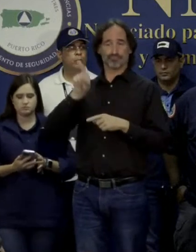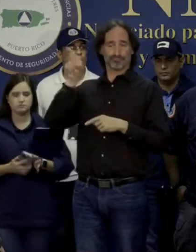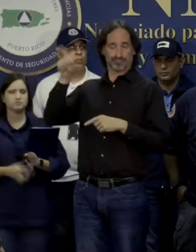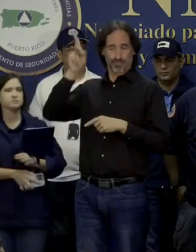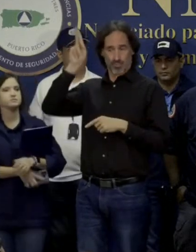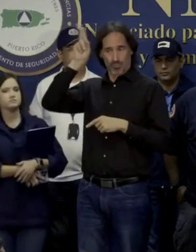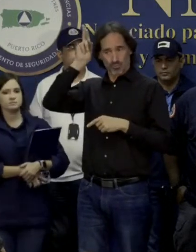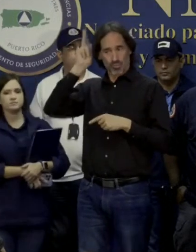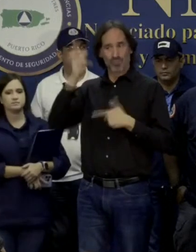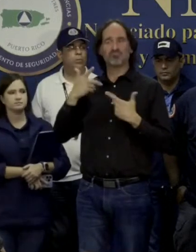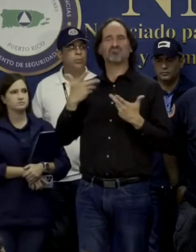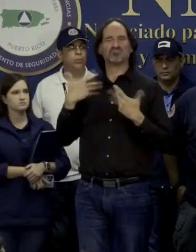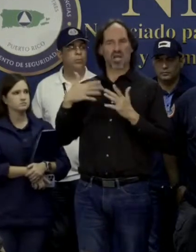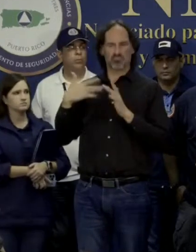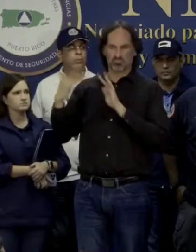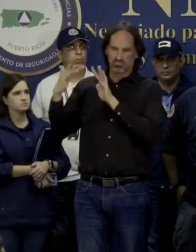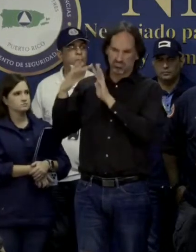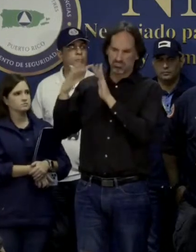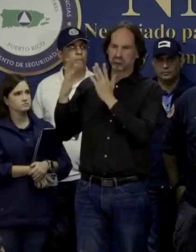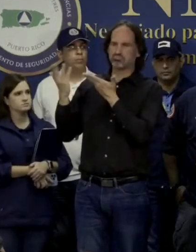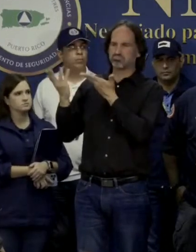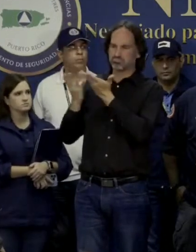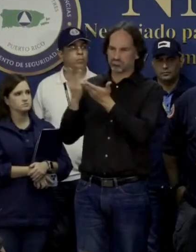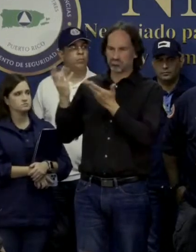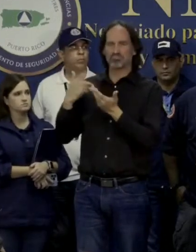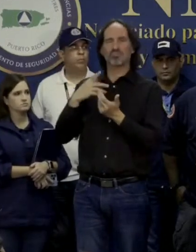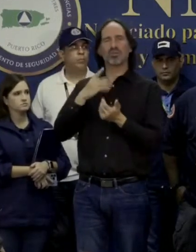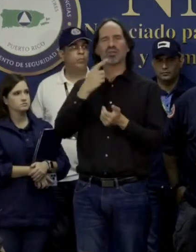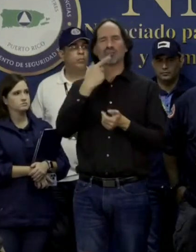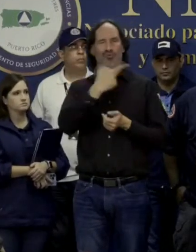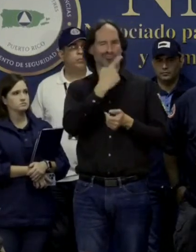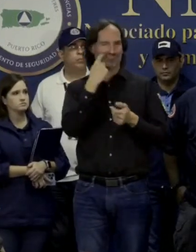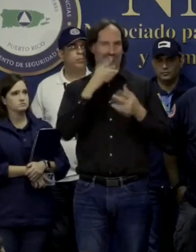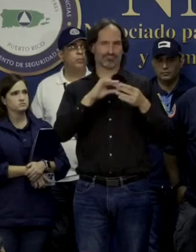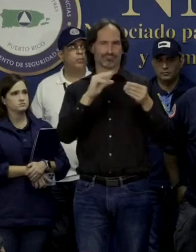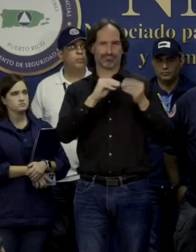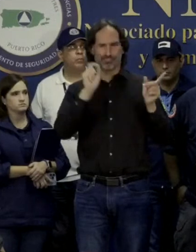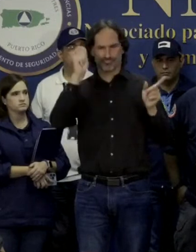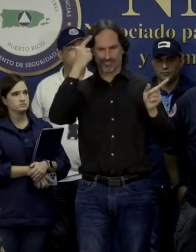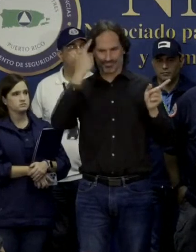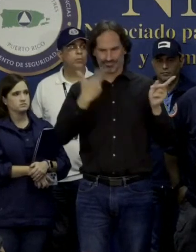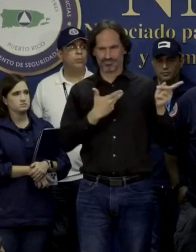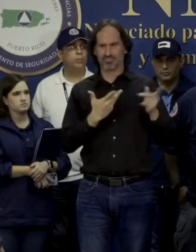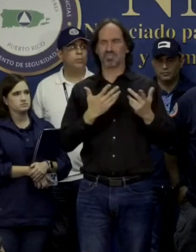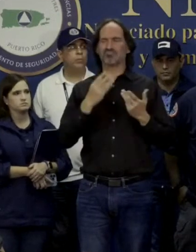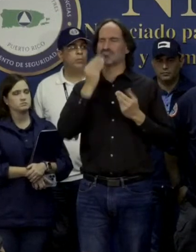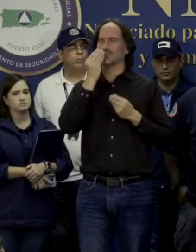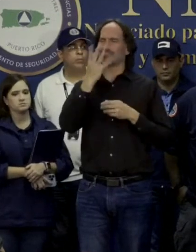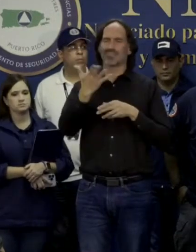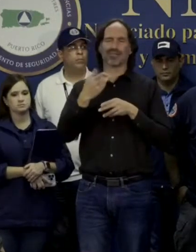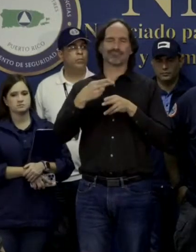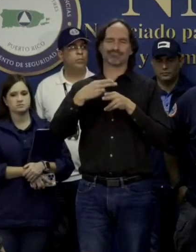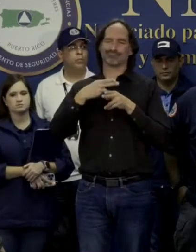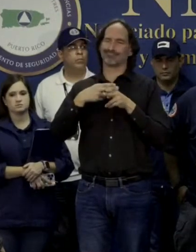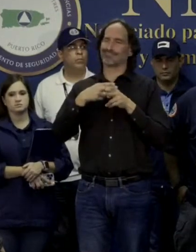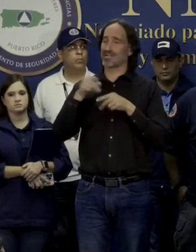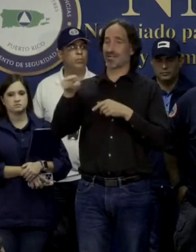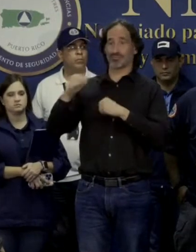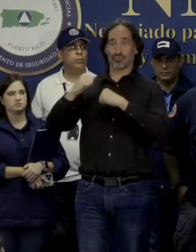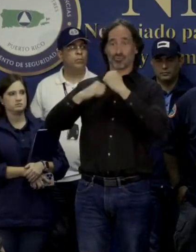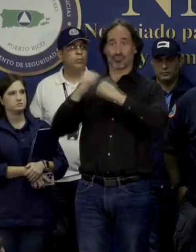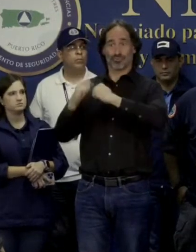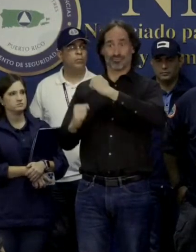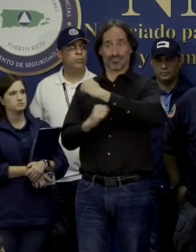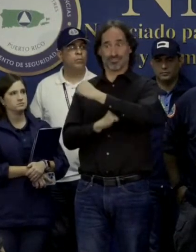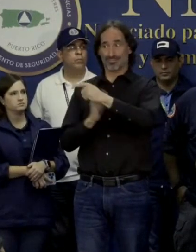Nacional. Y como muy bien menciona el señor gobernador, estos puentes cuando se colocan son provisionales, en lo que se hace el permanente, que ya está encaminado, ¿verdad?